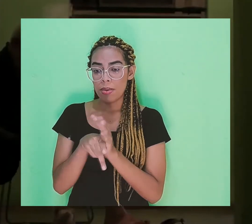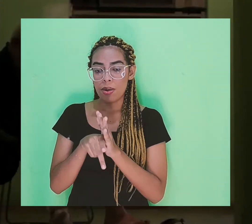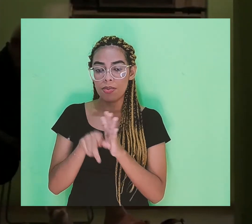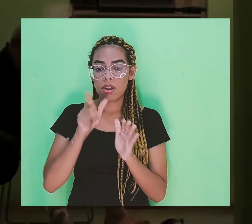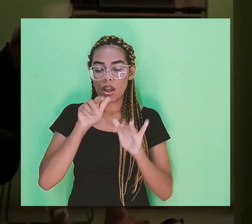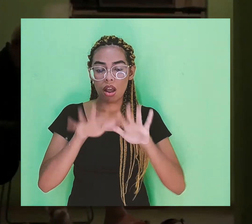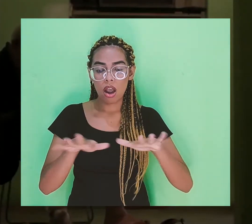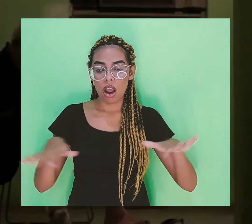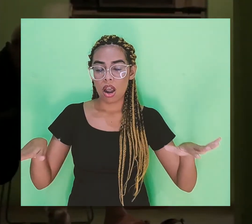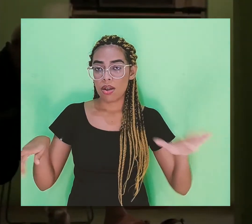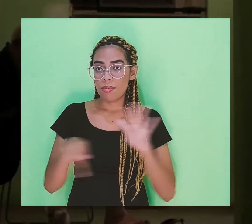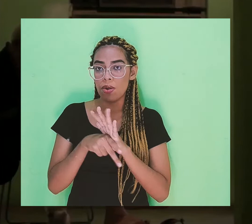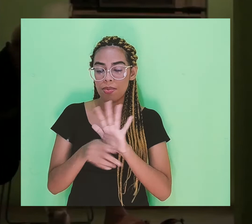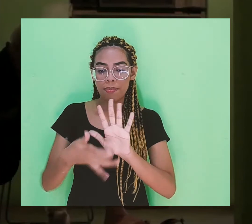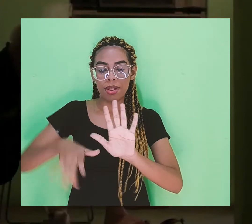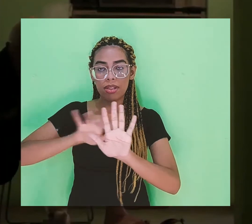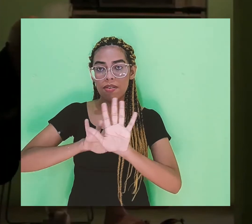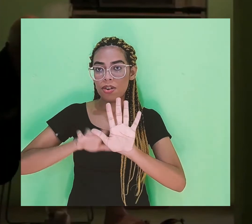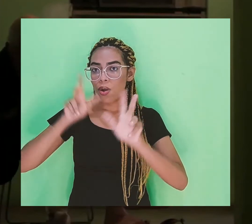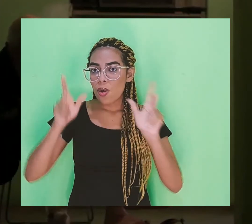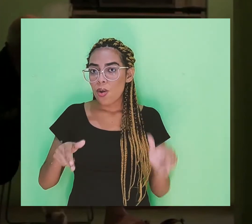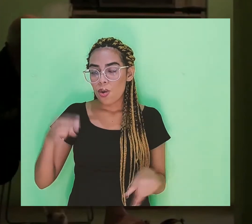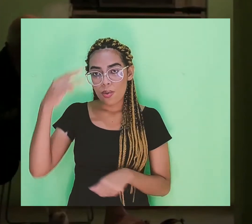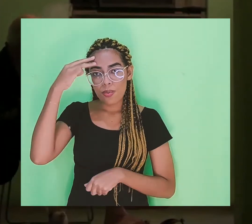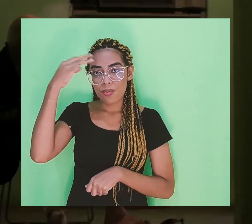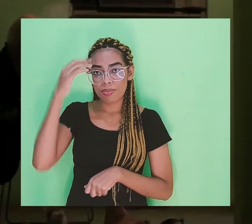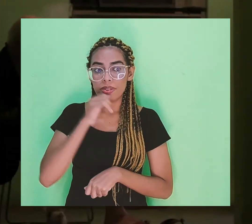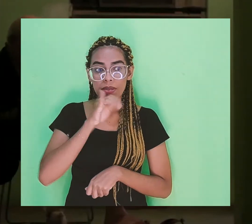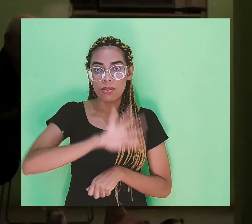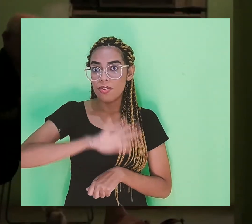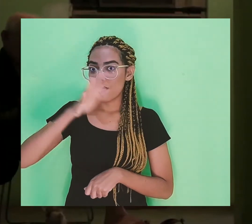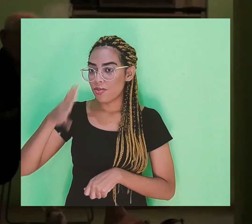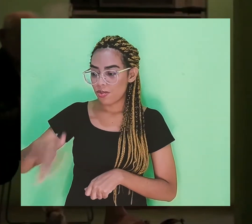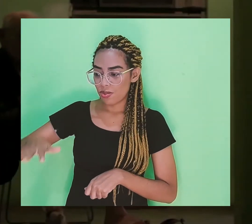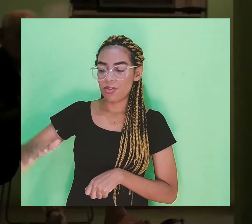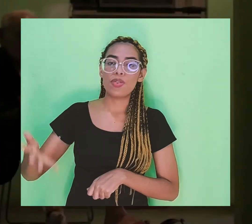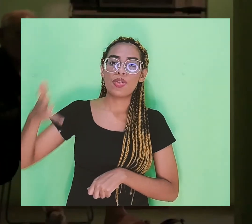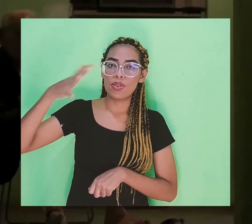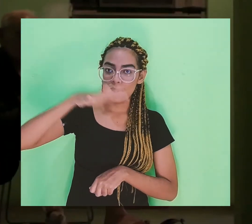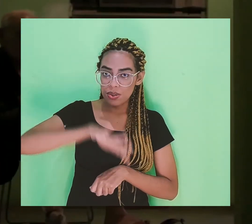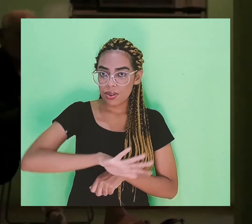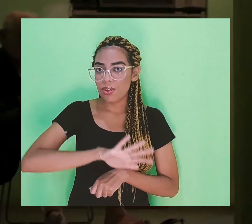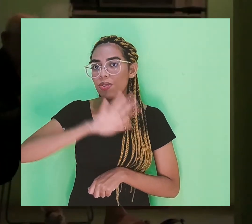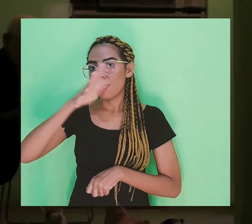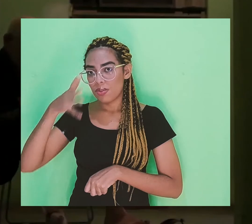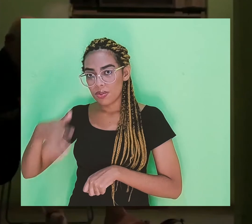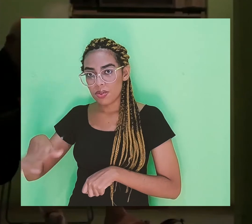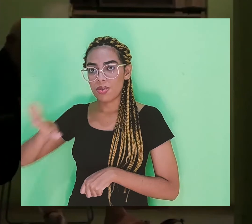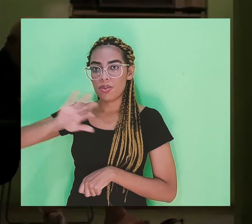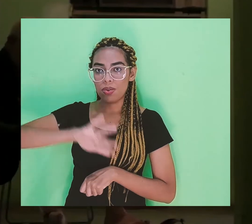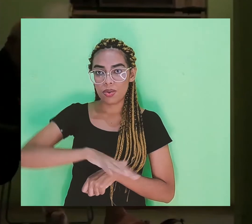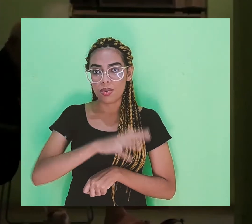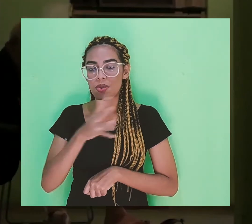metáfora perfeita para a memória. E realmente, né? É isso. São ondas, vai e vem, né? E é com aquela